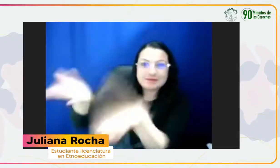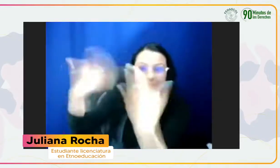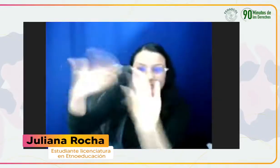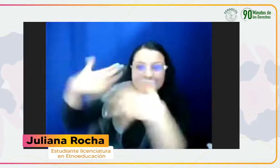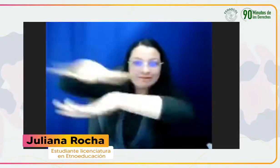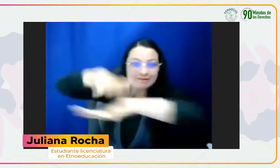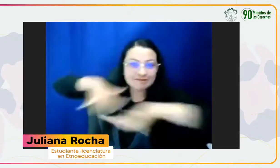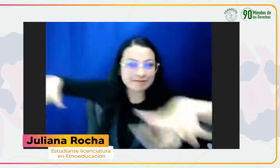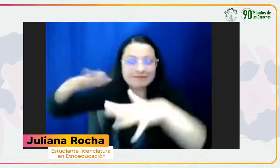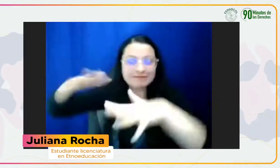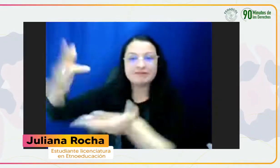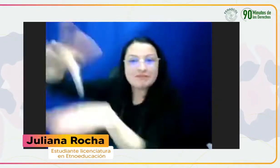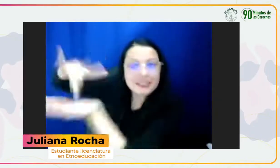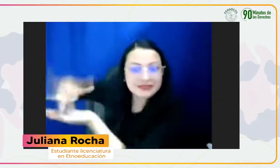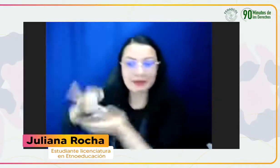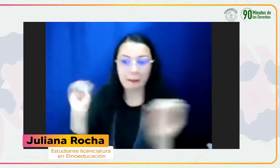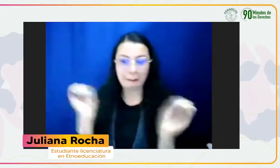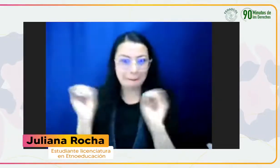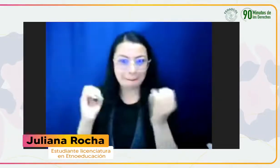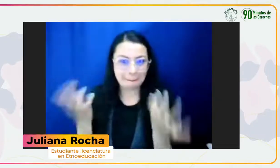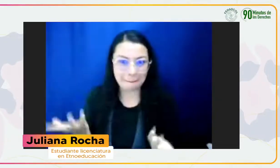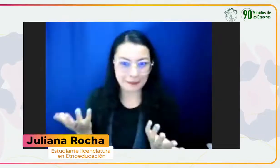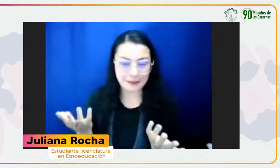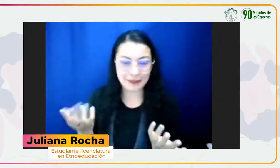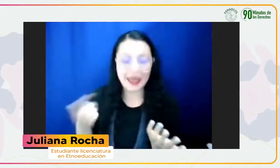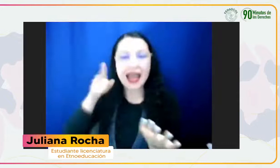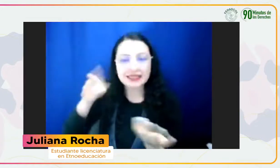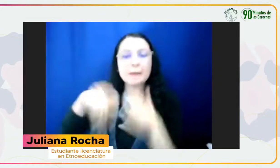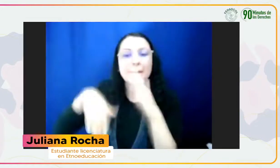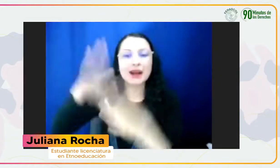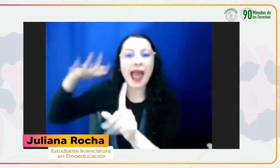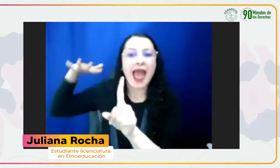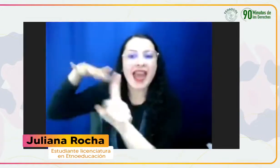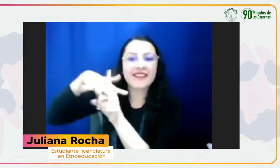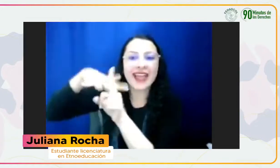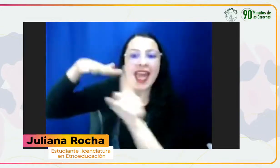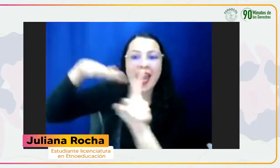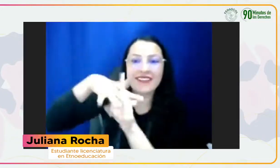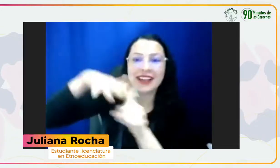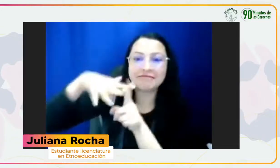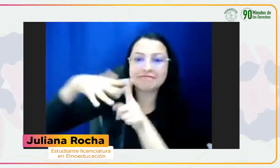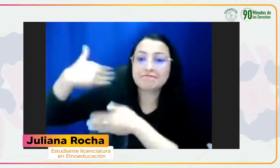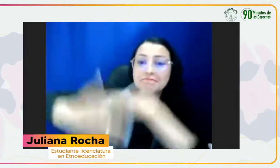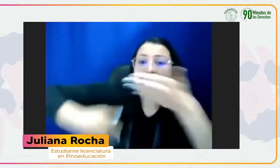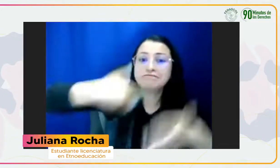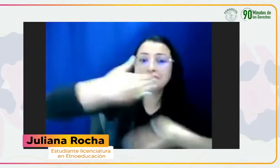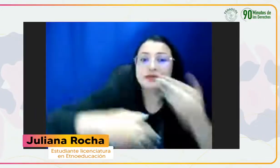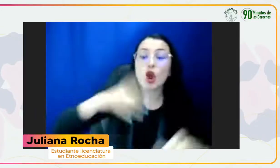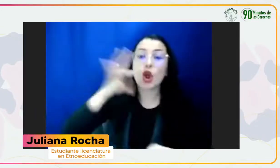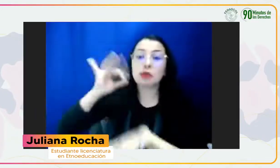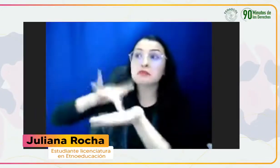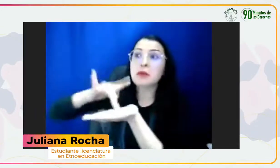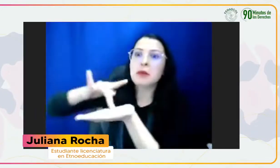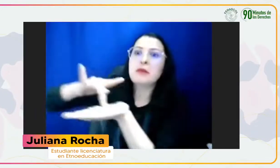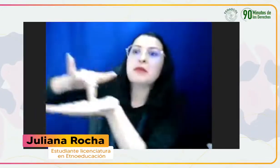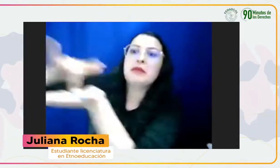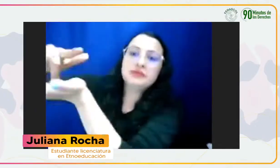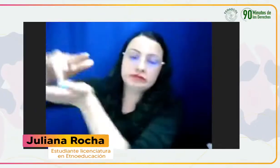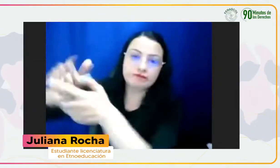otros, entonces pues que llaman y convocan a la participación, pero otras entidades y otros contextos no se ve, y esto sigue afectando y sigue